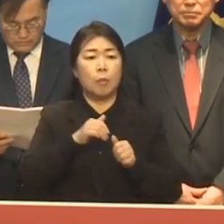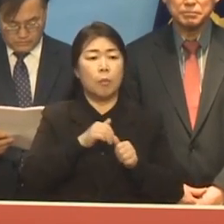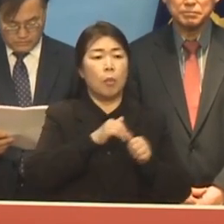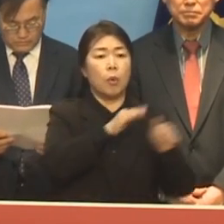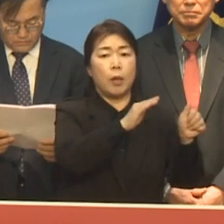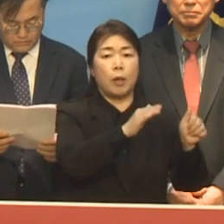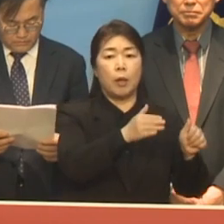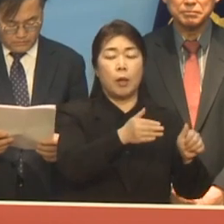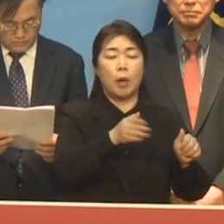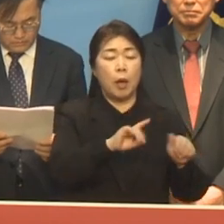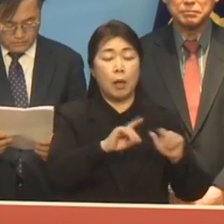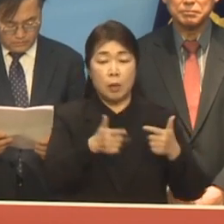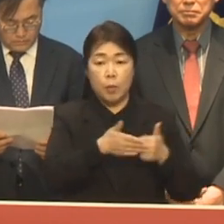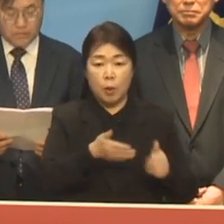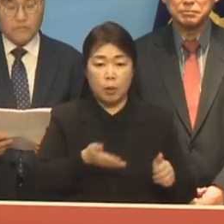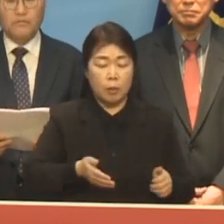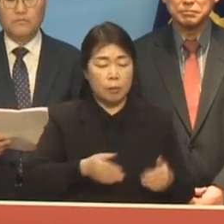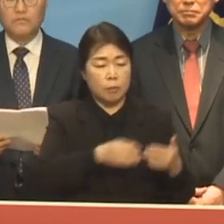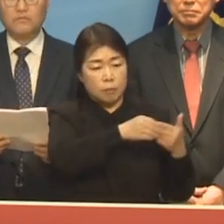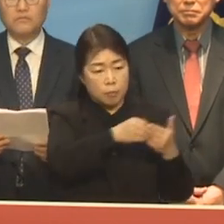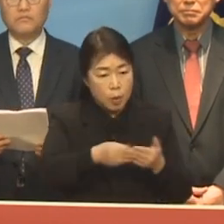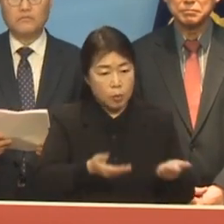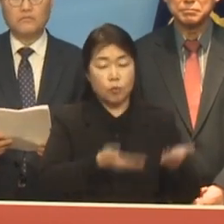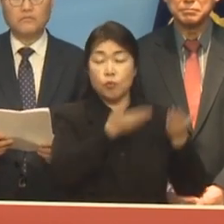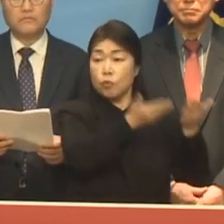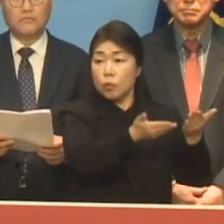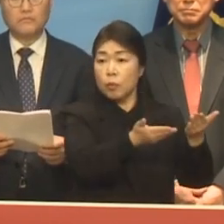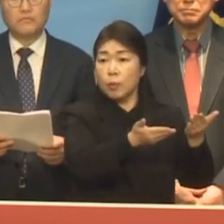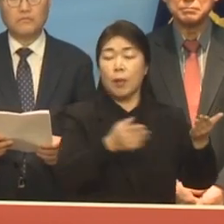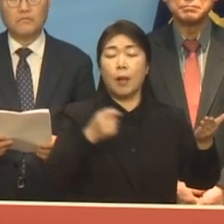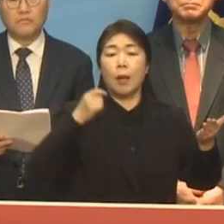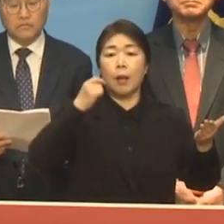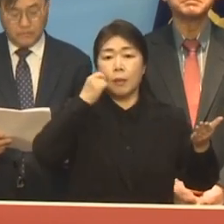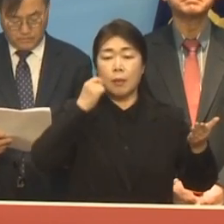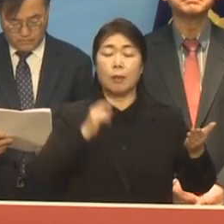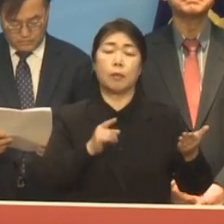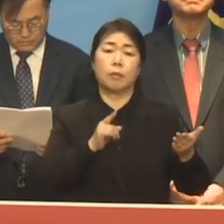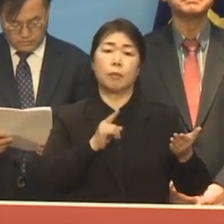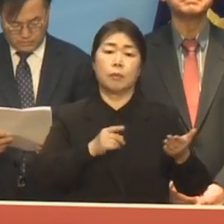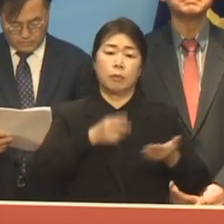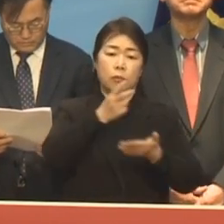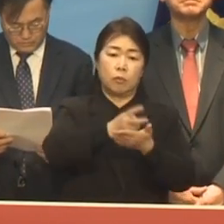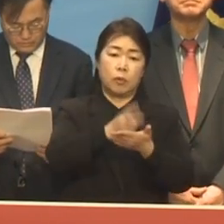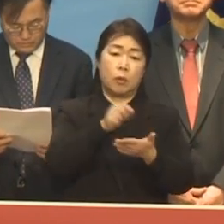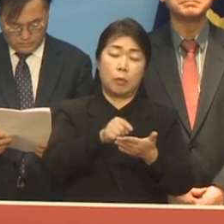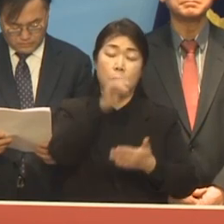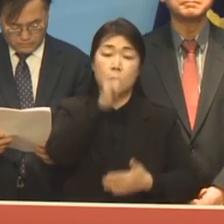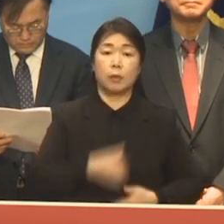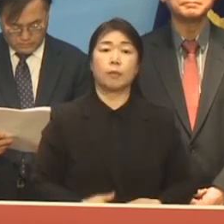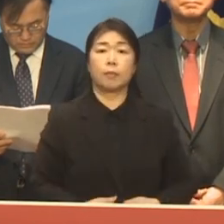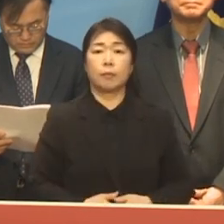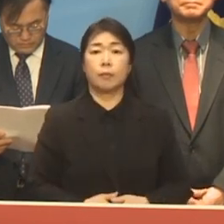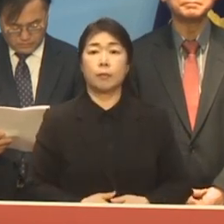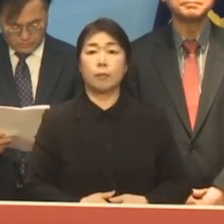송환 또는 인도해서는 안 된다고 규정하고 있습니다.